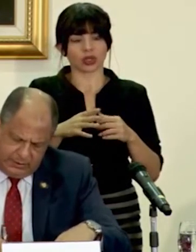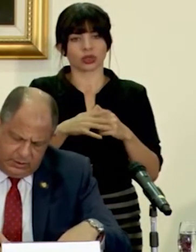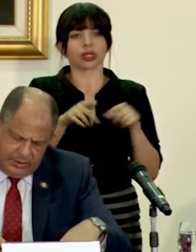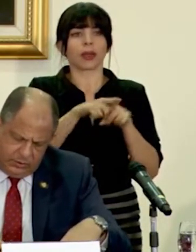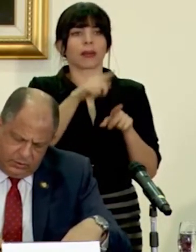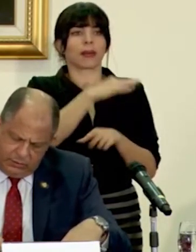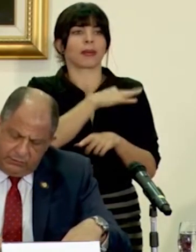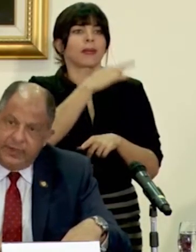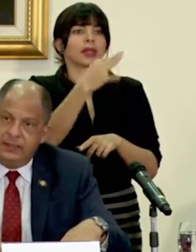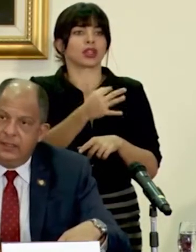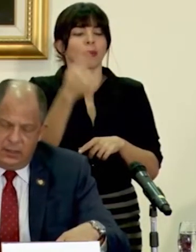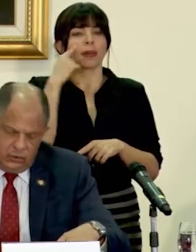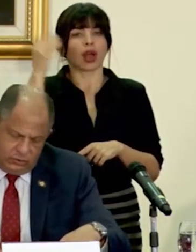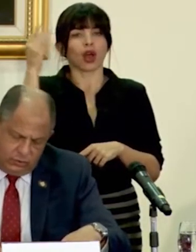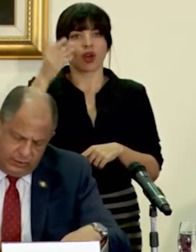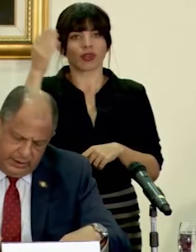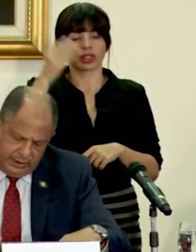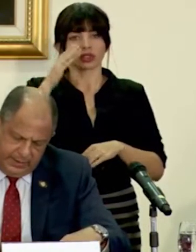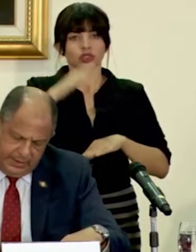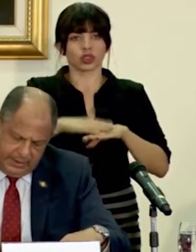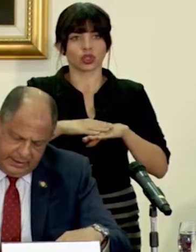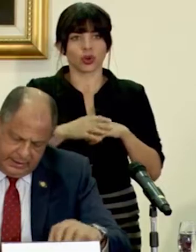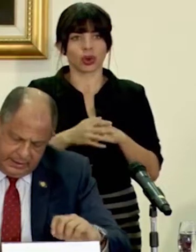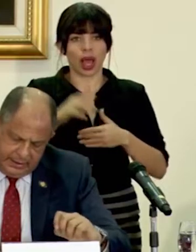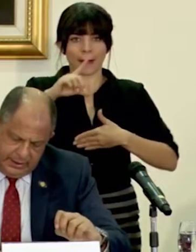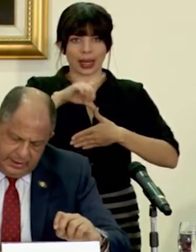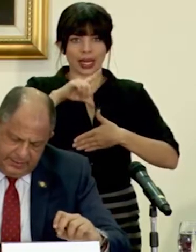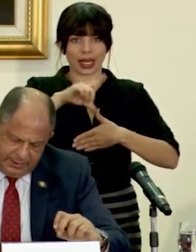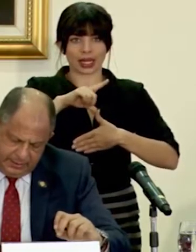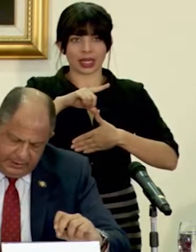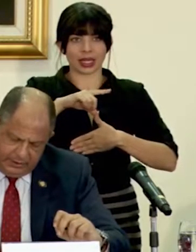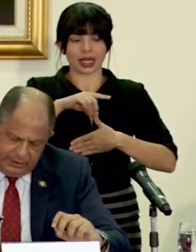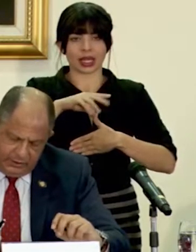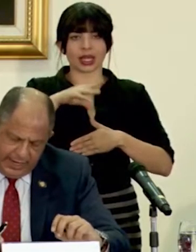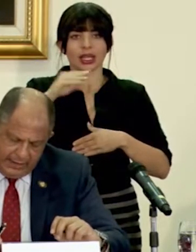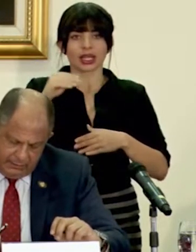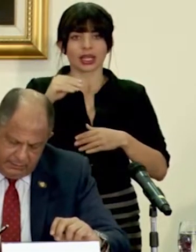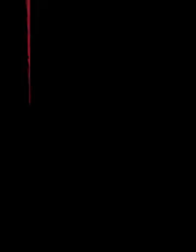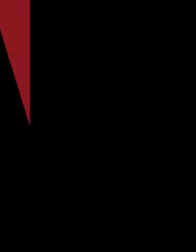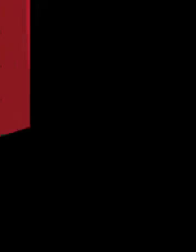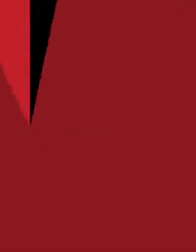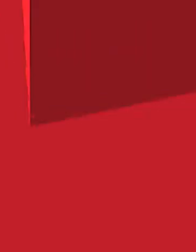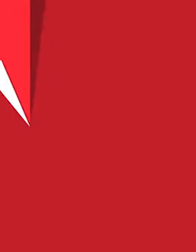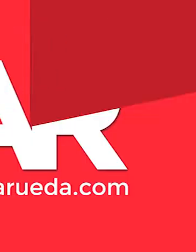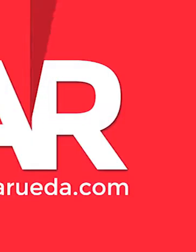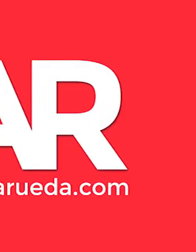invitado a dar una conferencia sobre América Latina y la perspectiva regional.